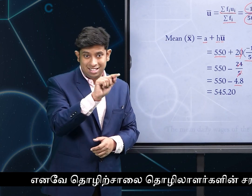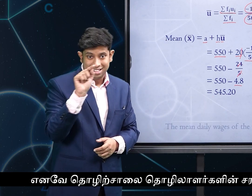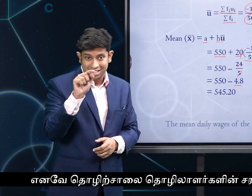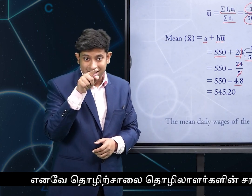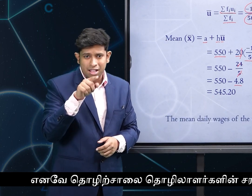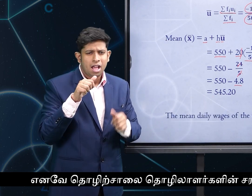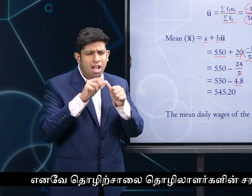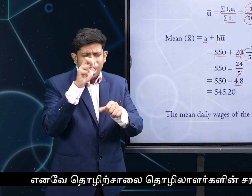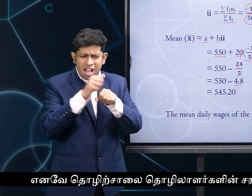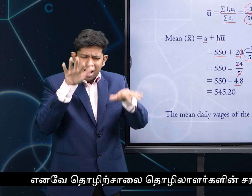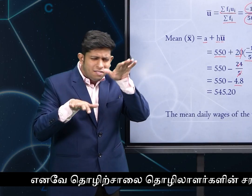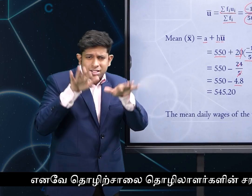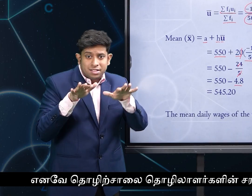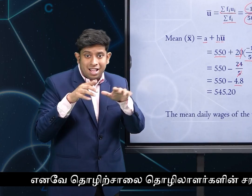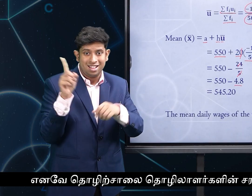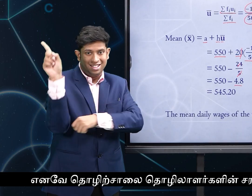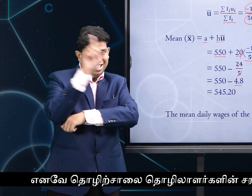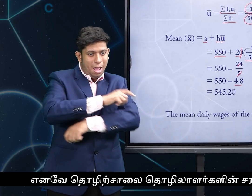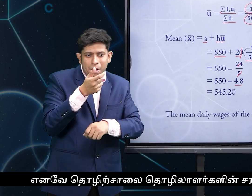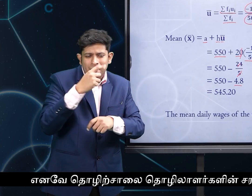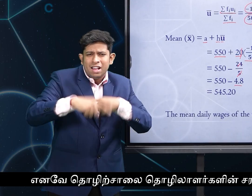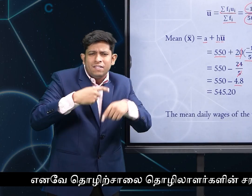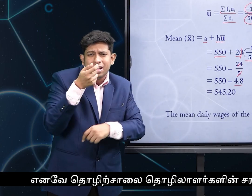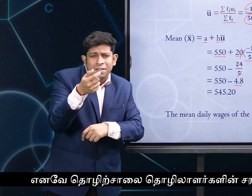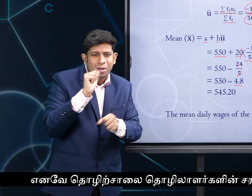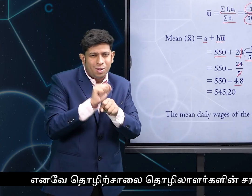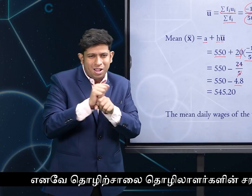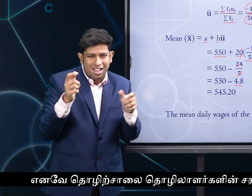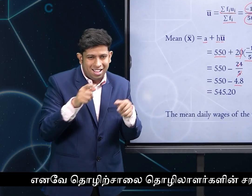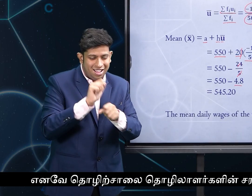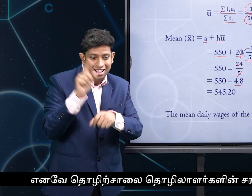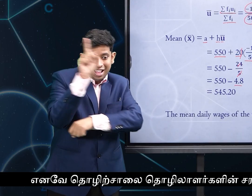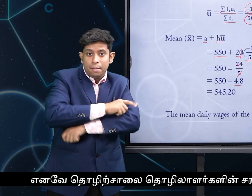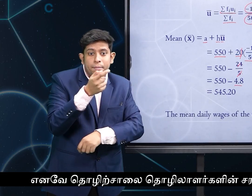எனவே தொழிற்சாலை தொழிலாளர்களின் சராசரி தினசரி ஊதியம் ஈடு